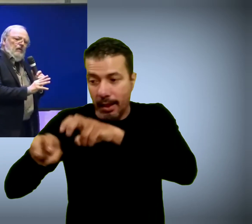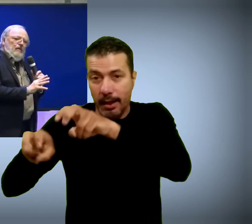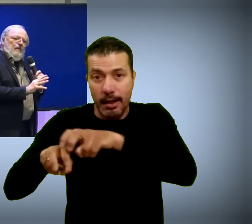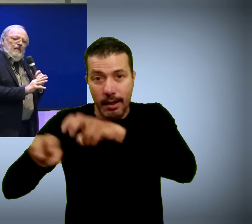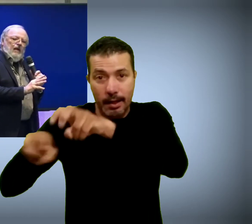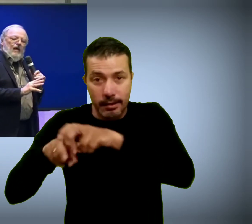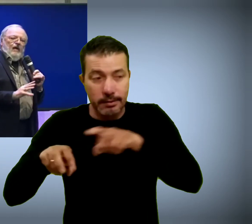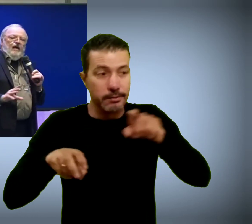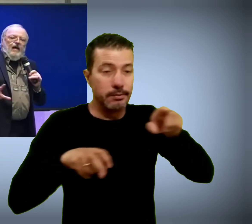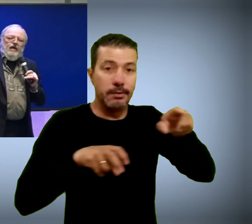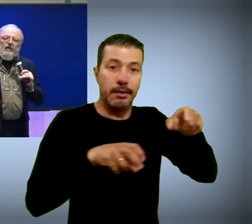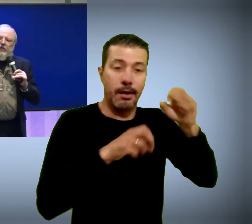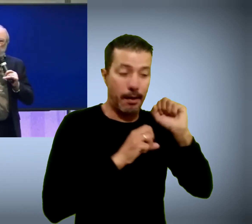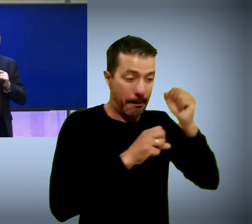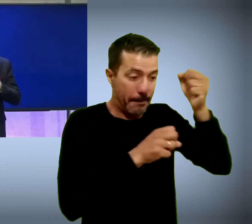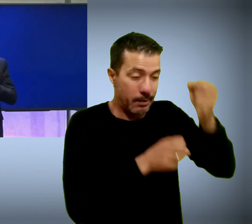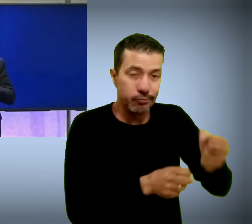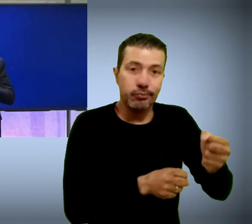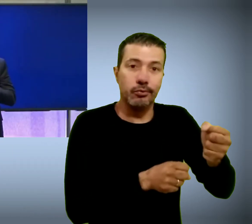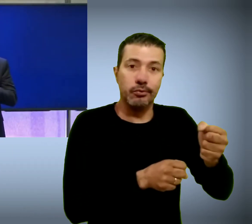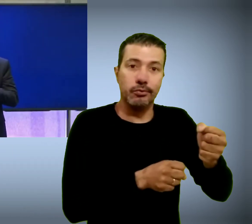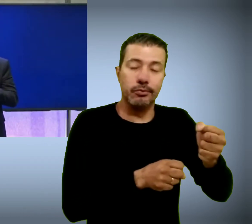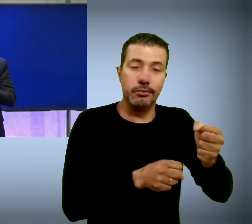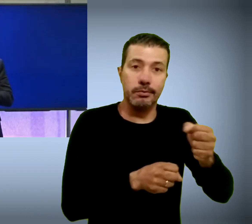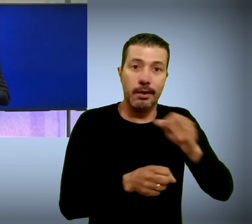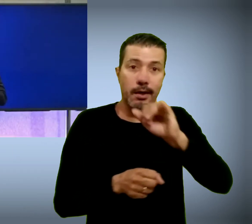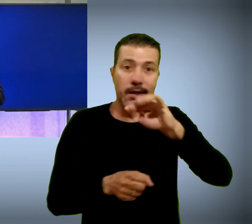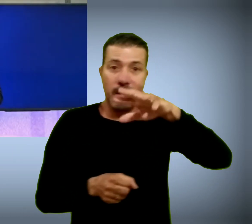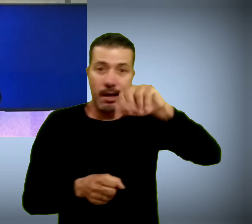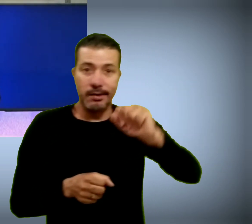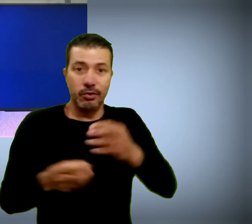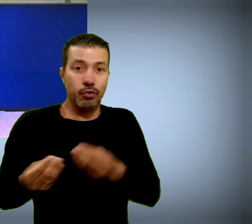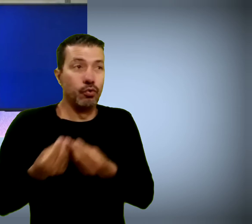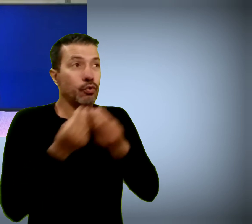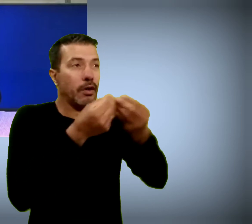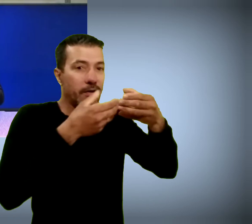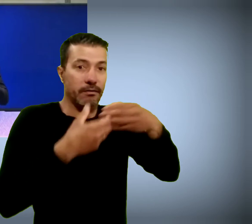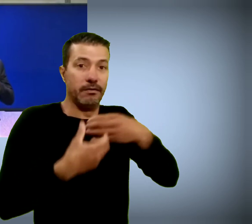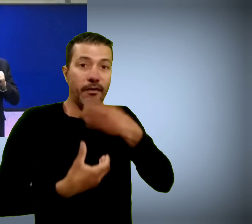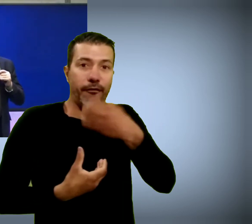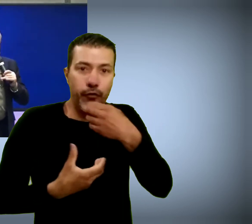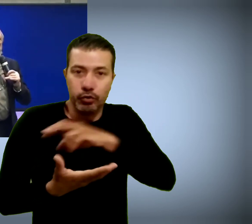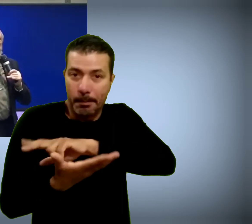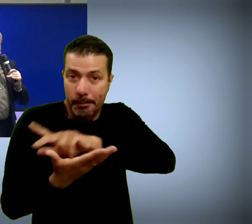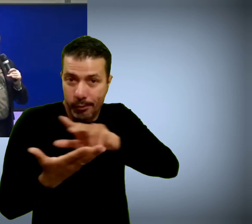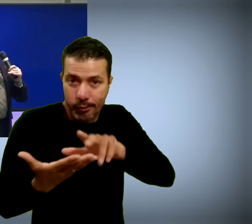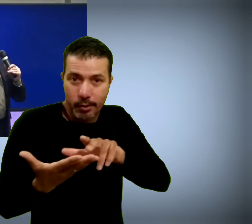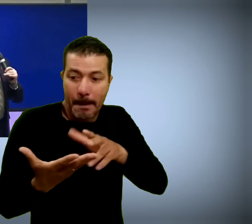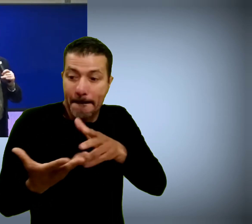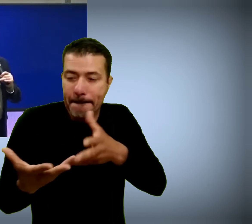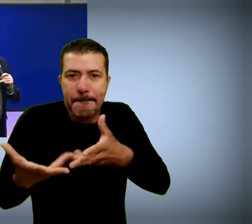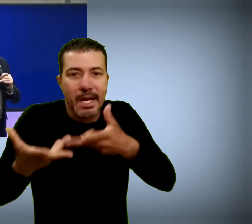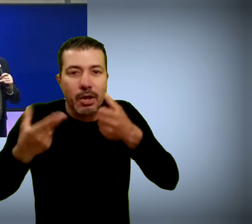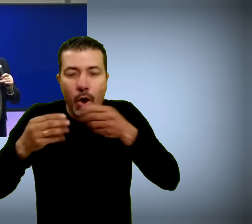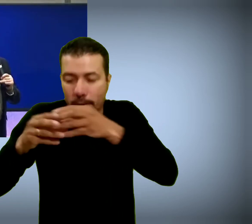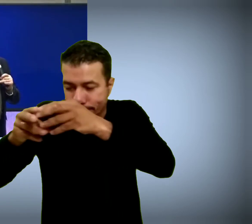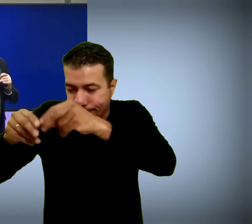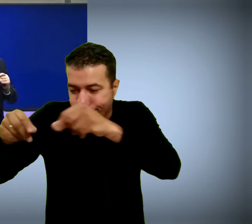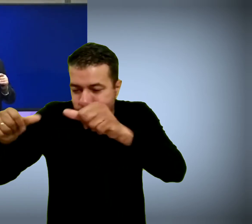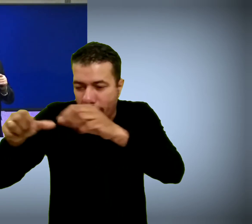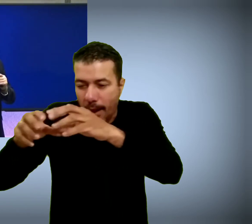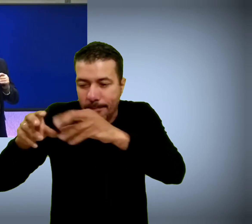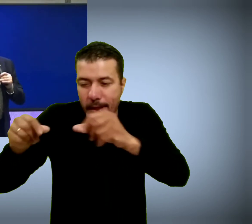pastor. Caim trouxe dos frutos da terra para Deus. Eu imagino que ele escolheu o melhor terreno,